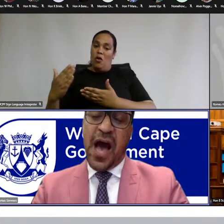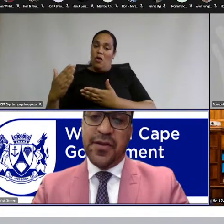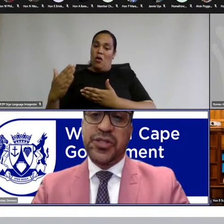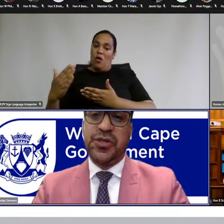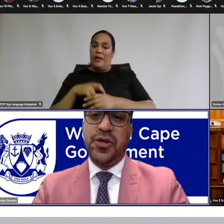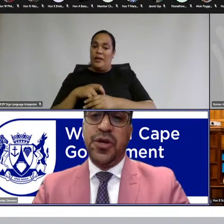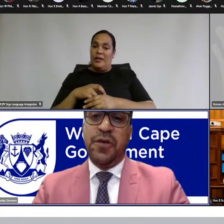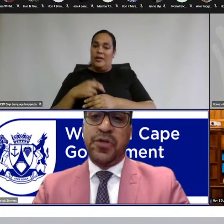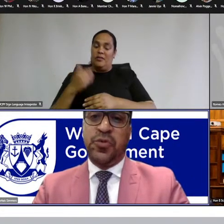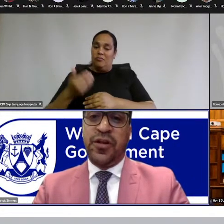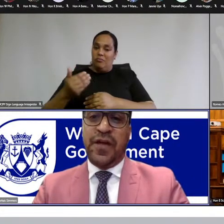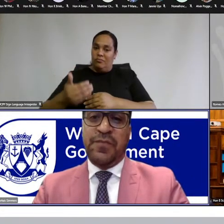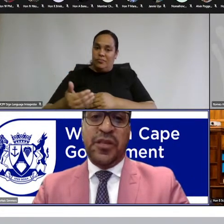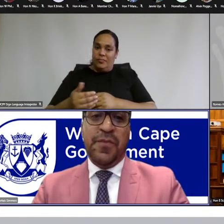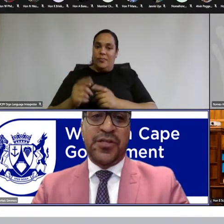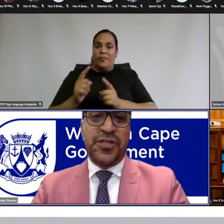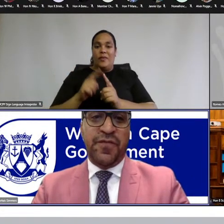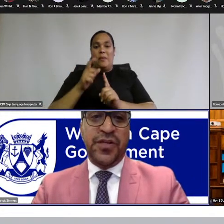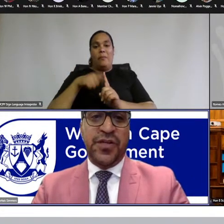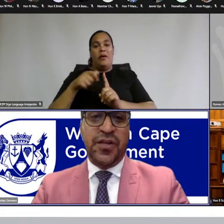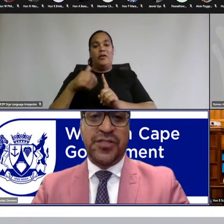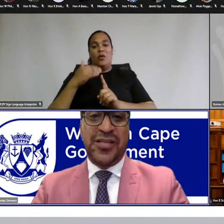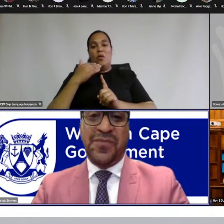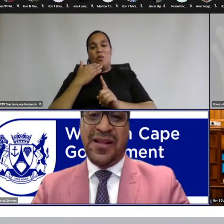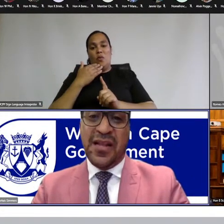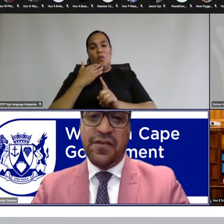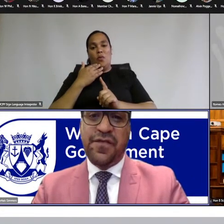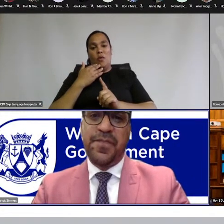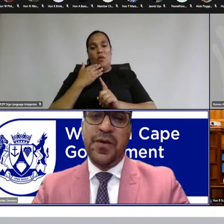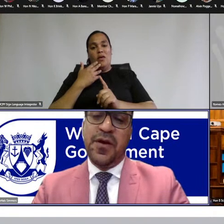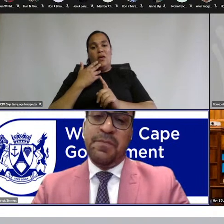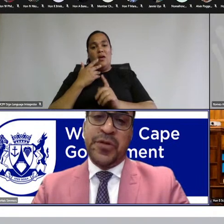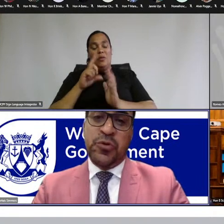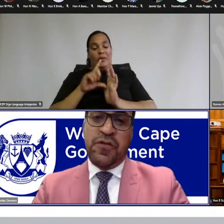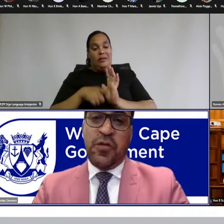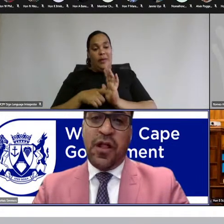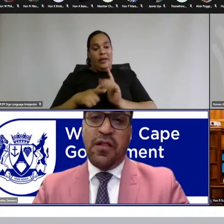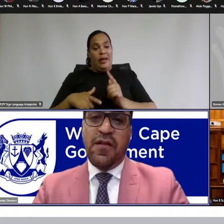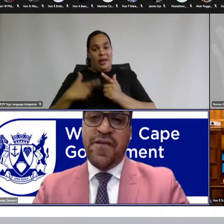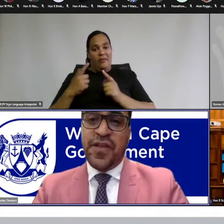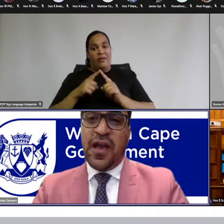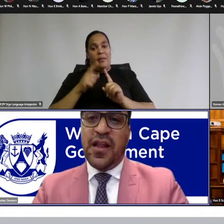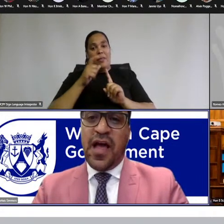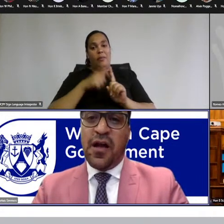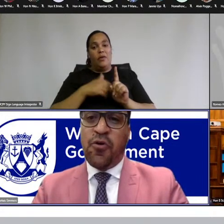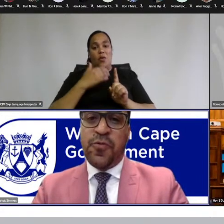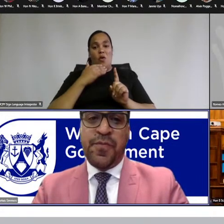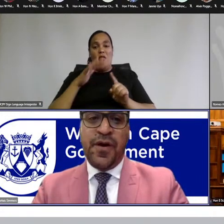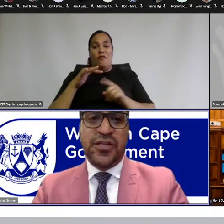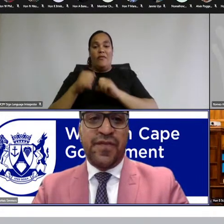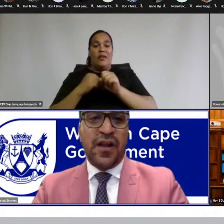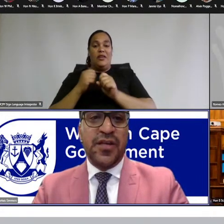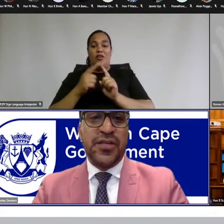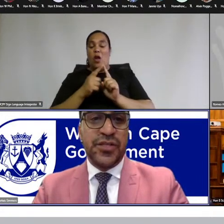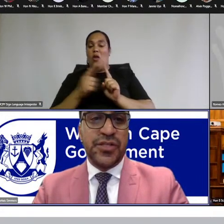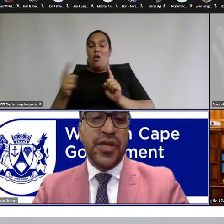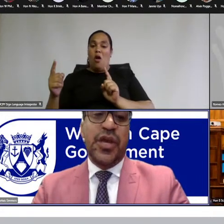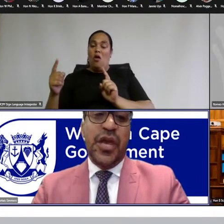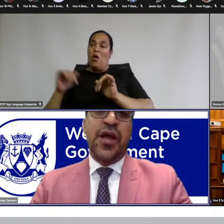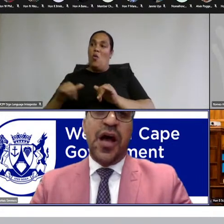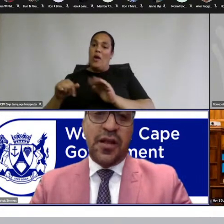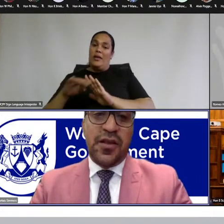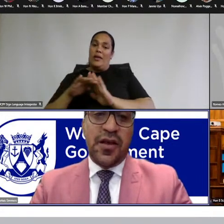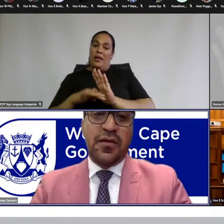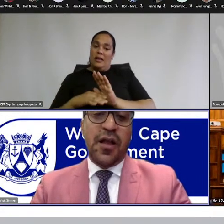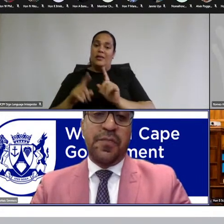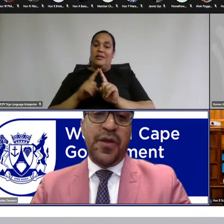ons bejaardes, persone wat met 'n medies gesertifiseerde gestremdheid leef, persone wat nou al 15 jaar en langer op die behuisingswaglys is,